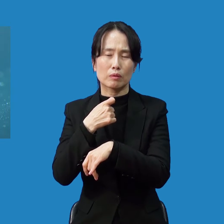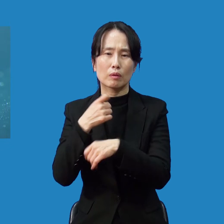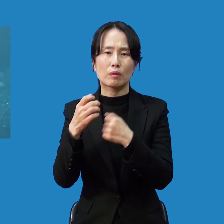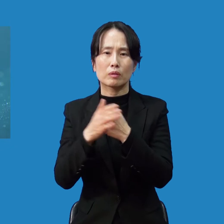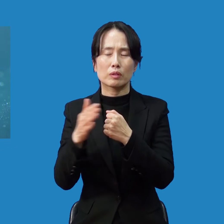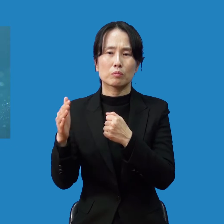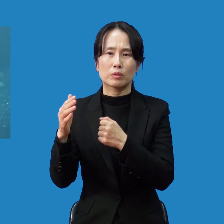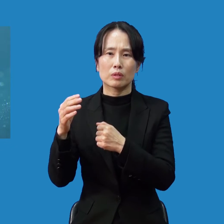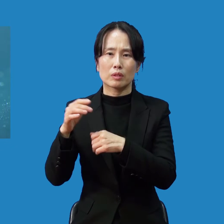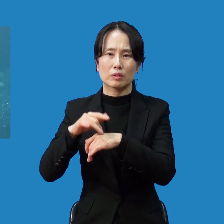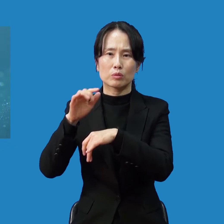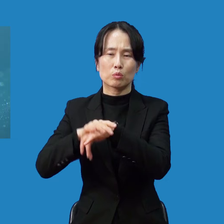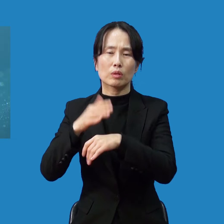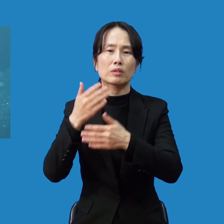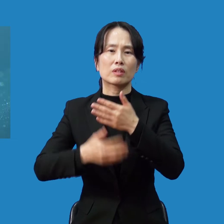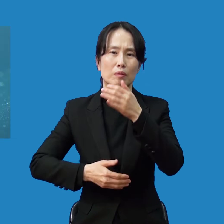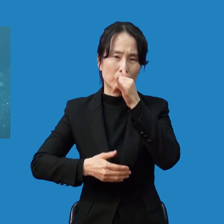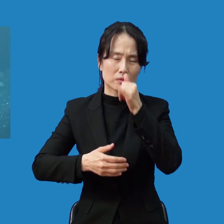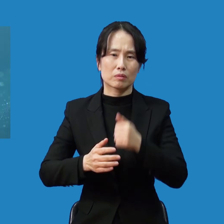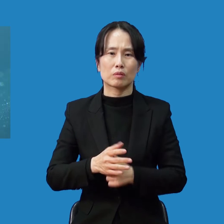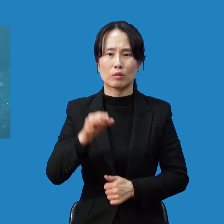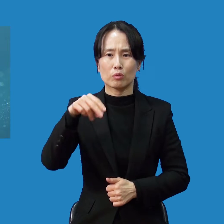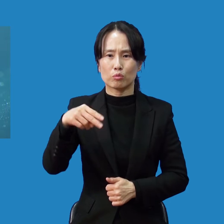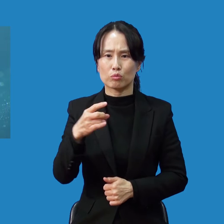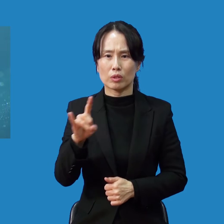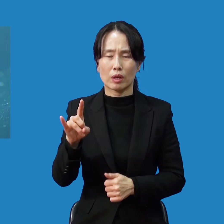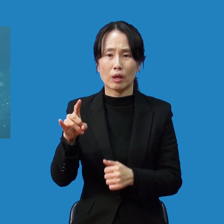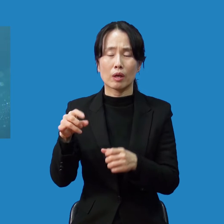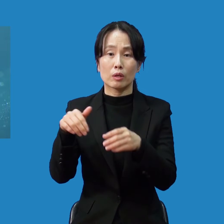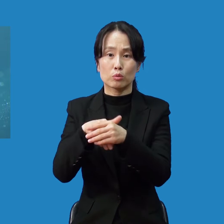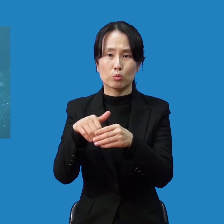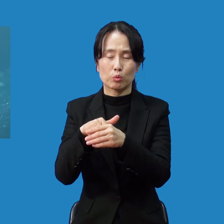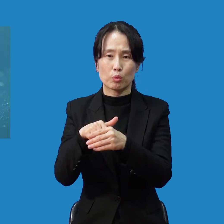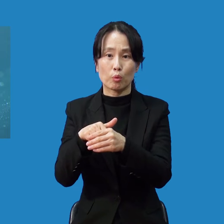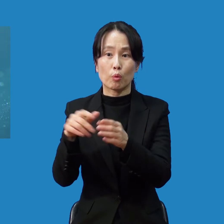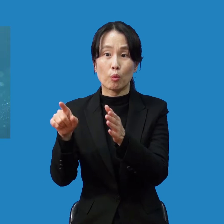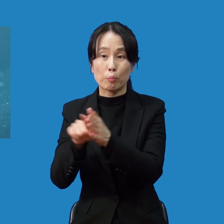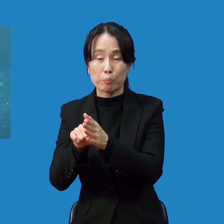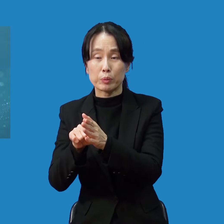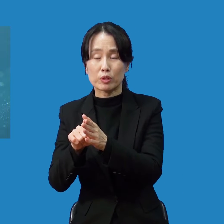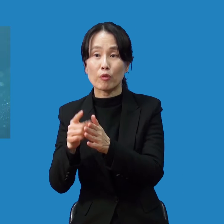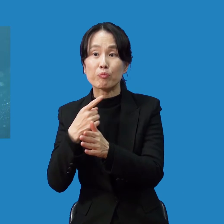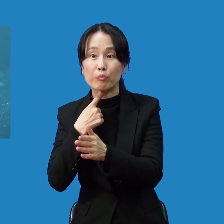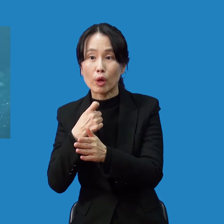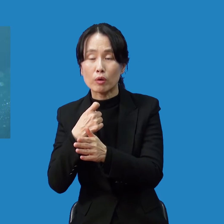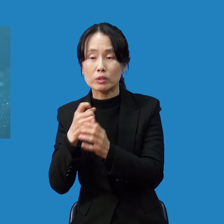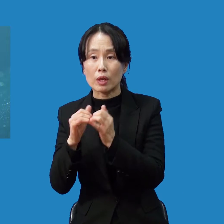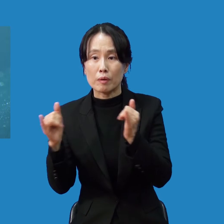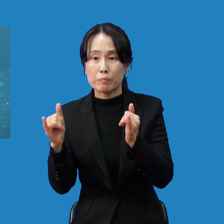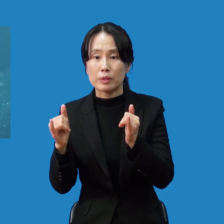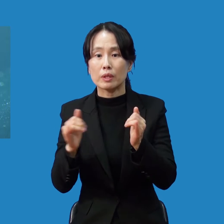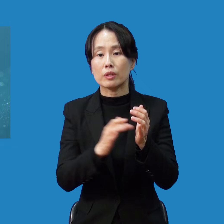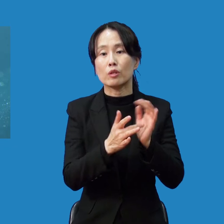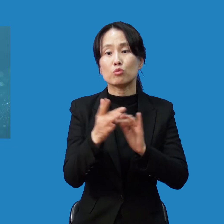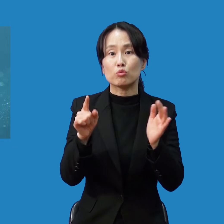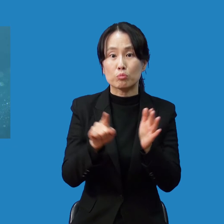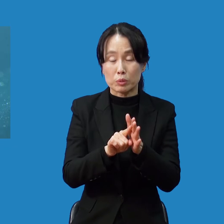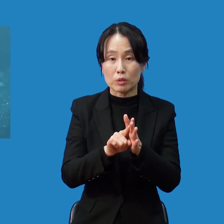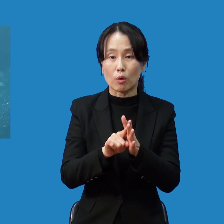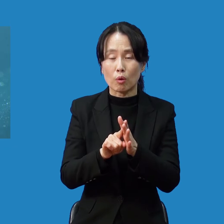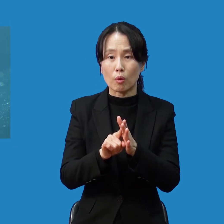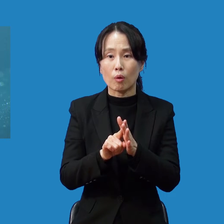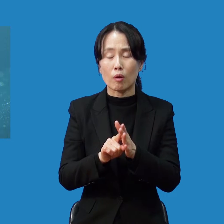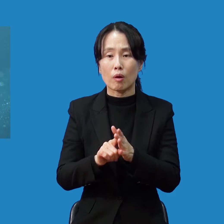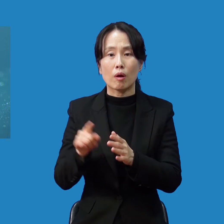당연하겠지요. 수천 년 내려온 유대교의 전통을 예수를 믿게 되었다고 해서 하루아침에 다